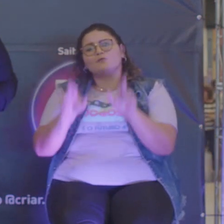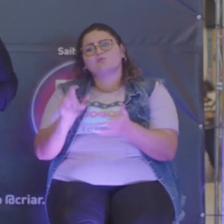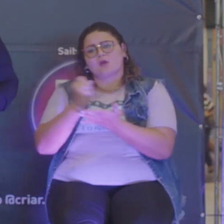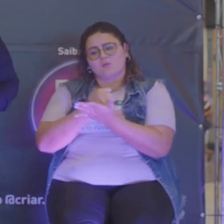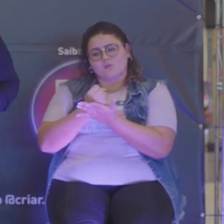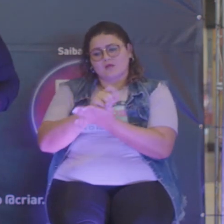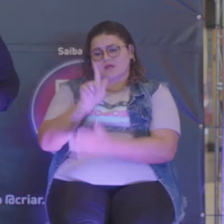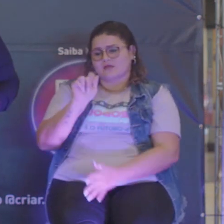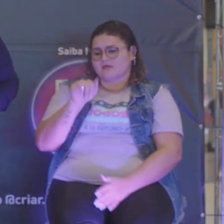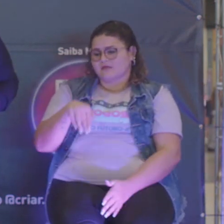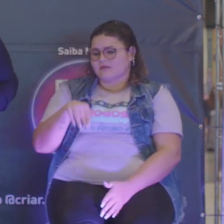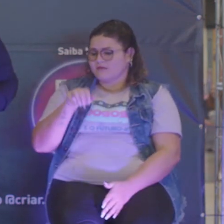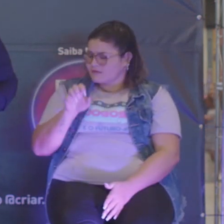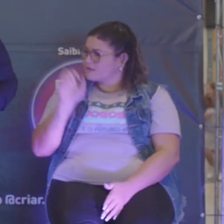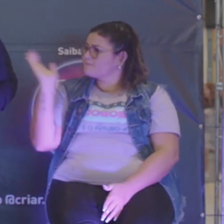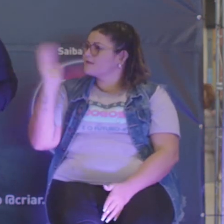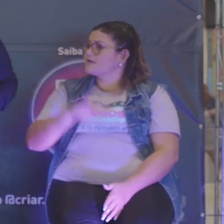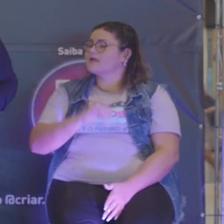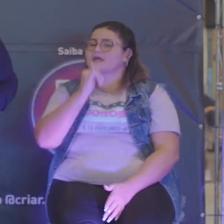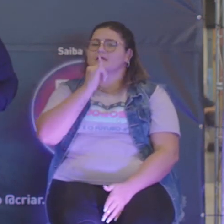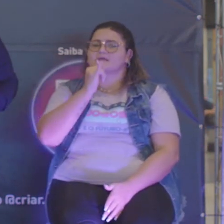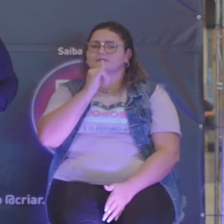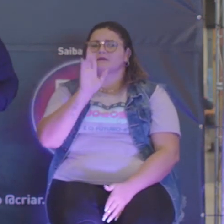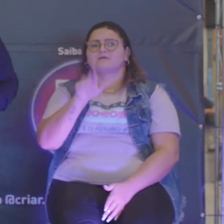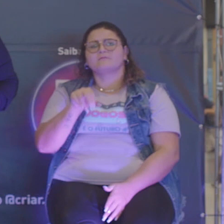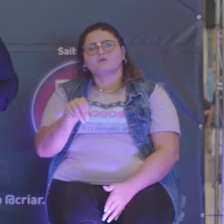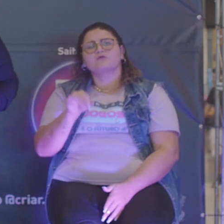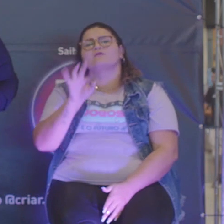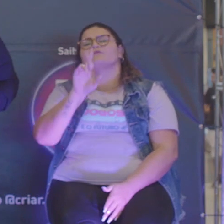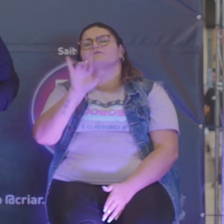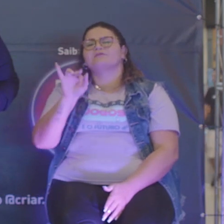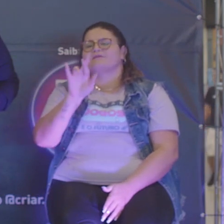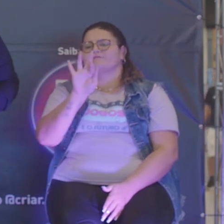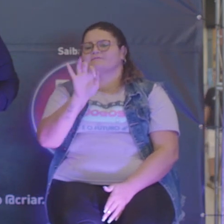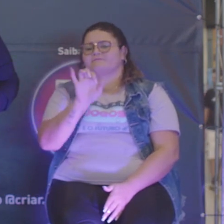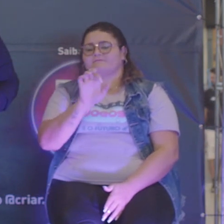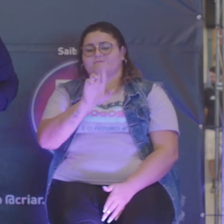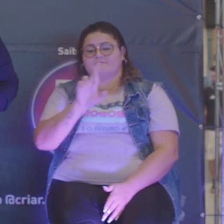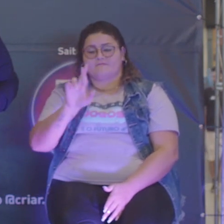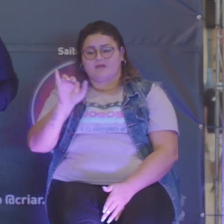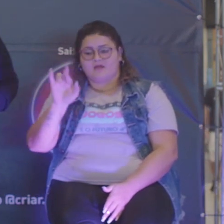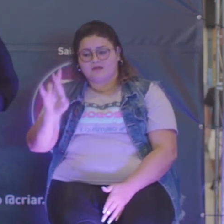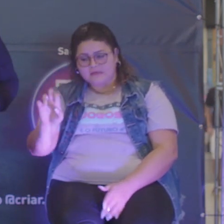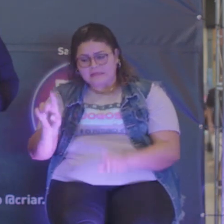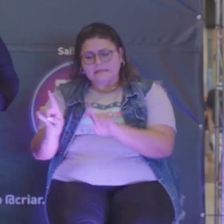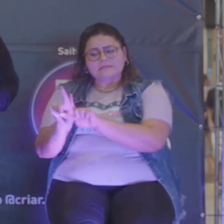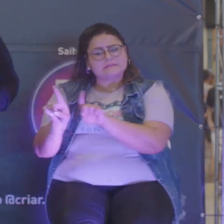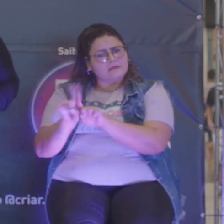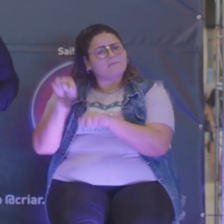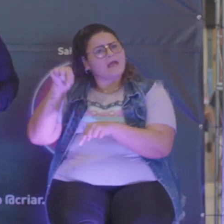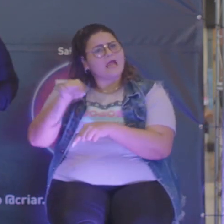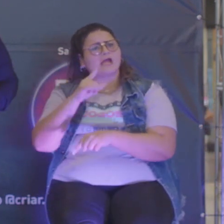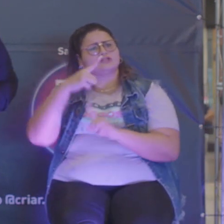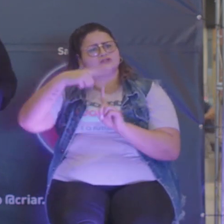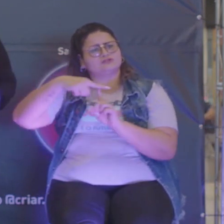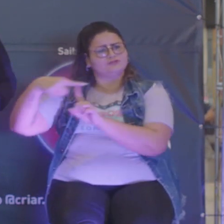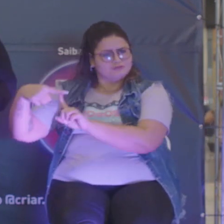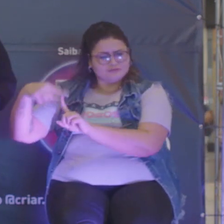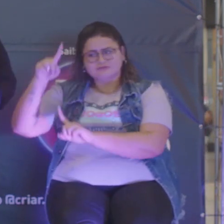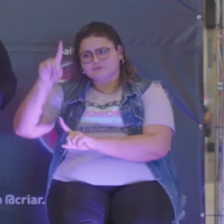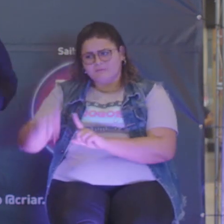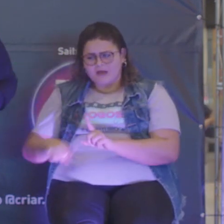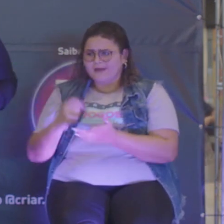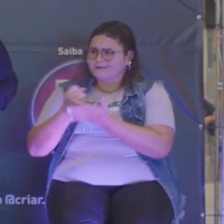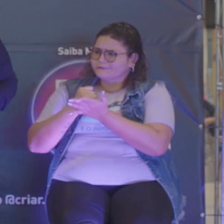acho que hoje eu já trouxe exemplo aqui do Nobru, do Free Fire, do Bach também do Free Fire. Muita gente que já está com a carreira feita, né, com a vida